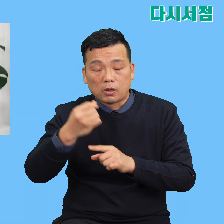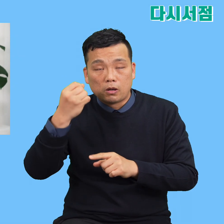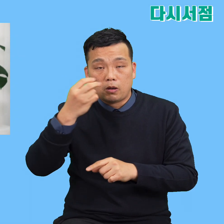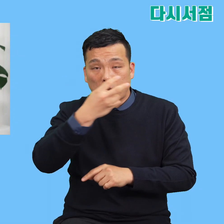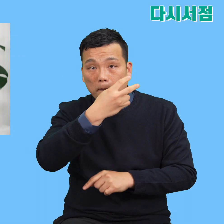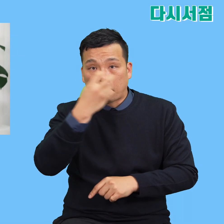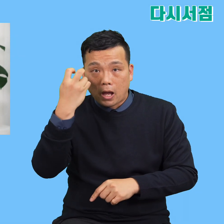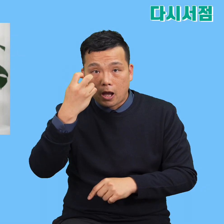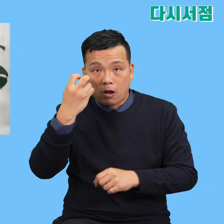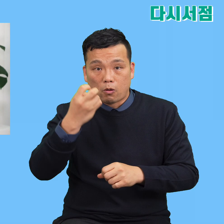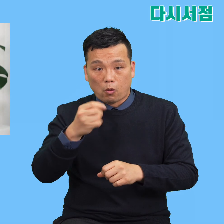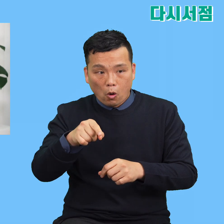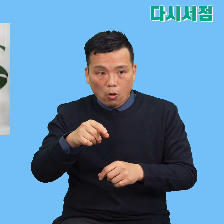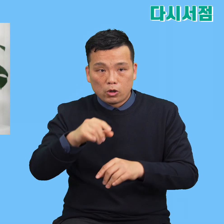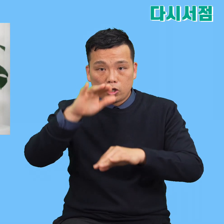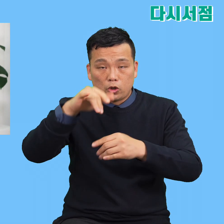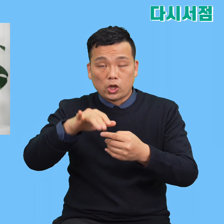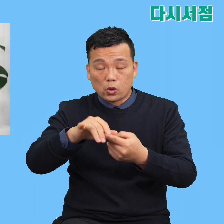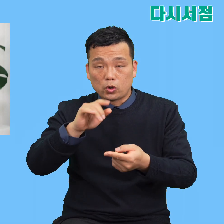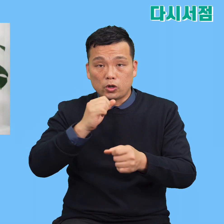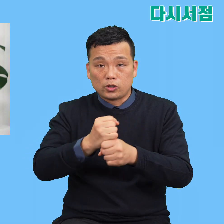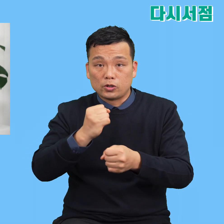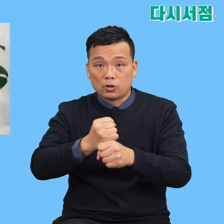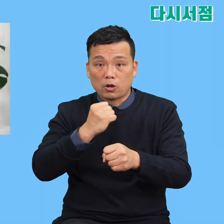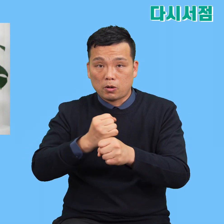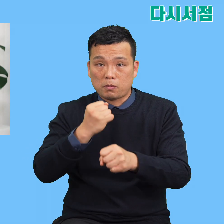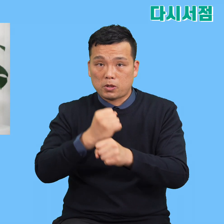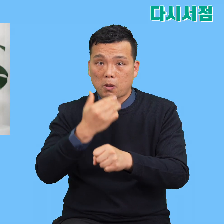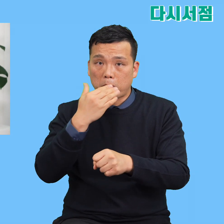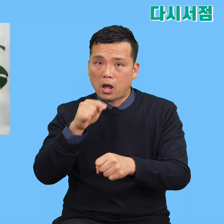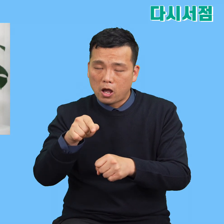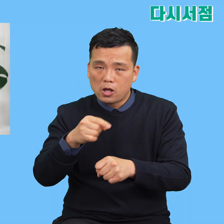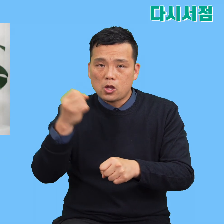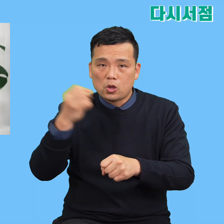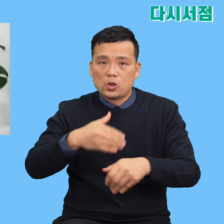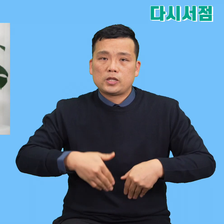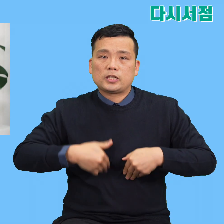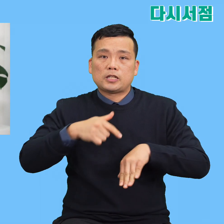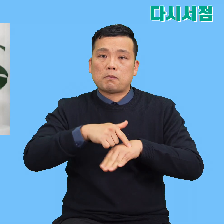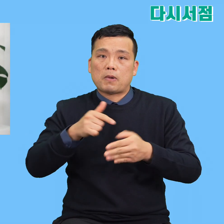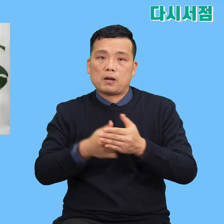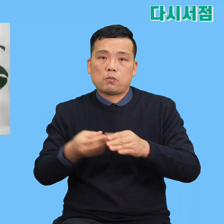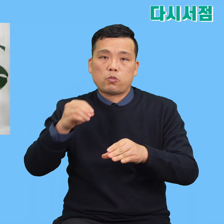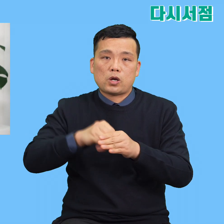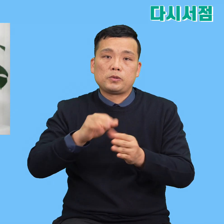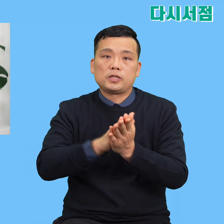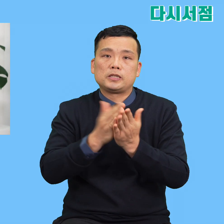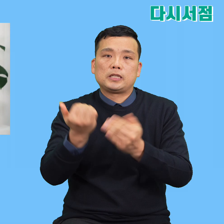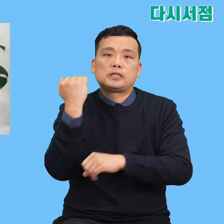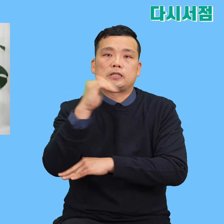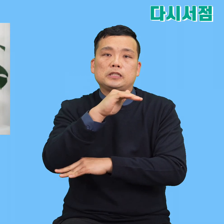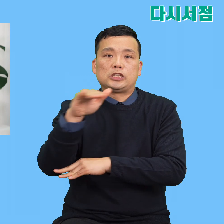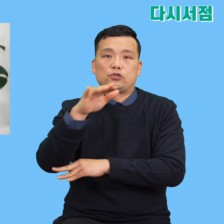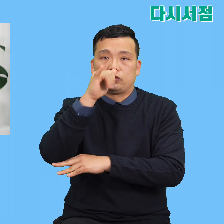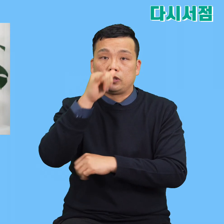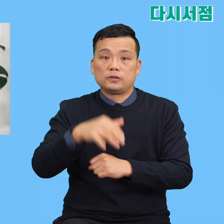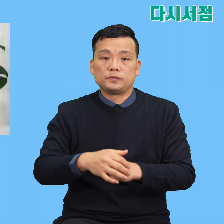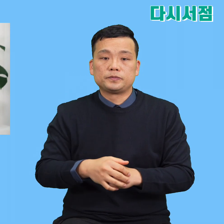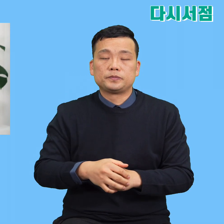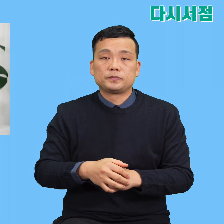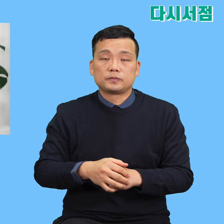걸로도 책을 만들 수 있네 아니면 되게 따뜻한 책이라거나 두 가지 요소를 되게 중요하게 보긴 하거든요.